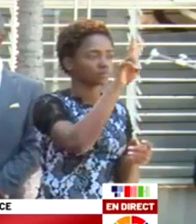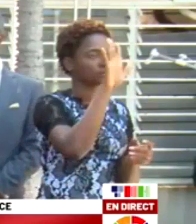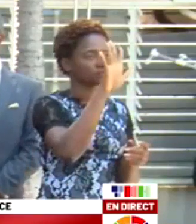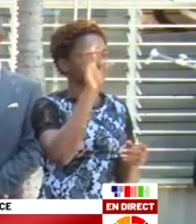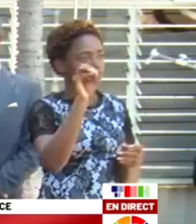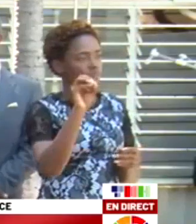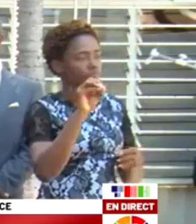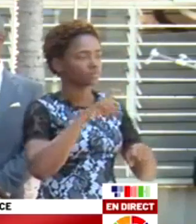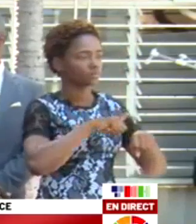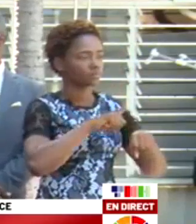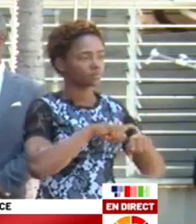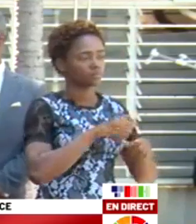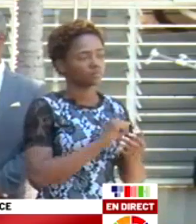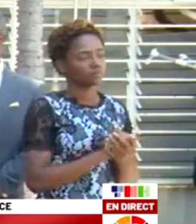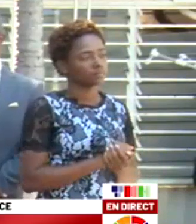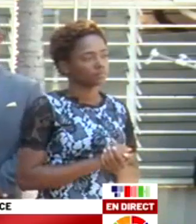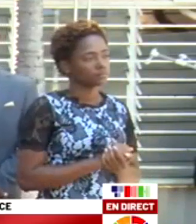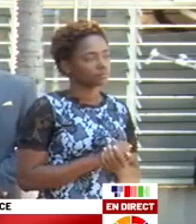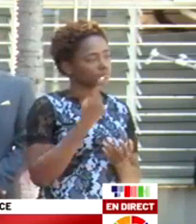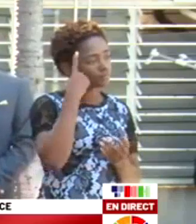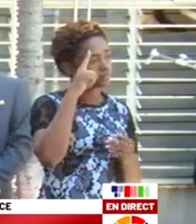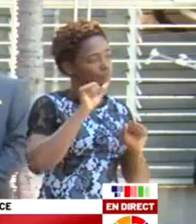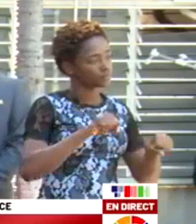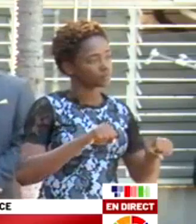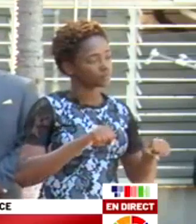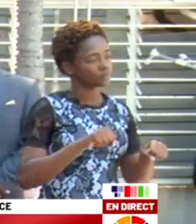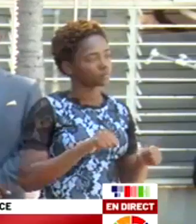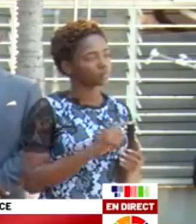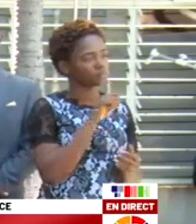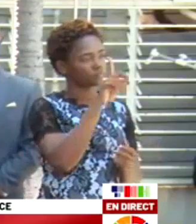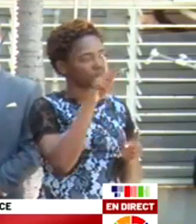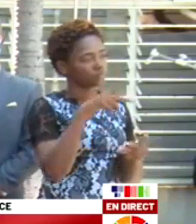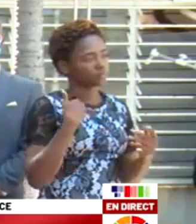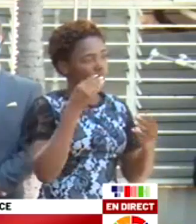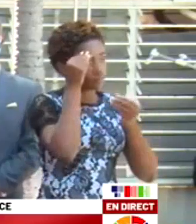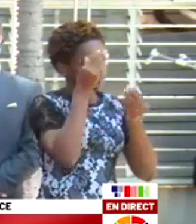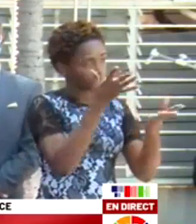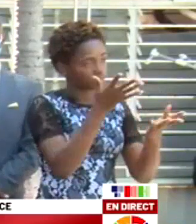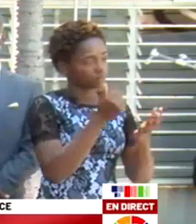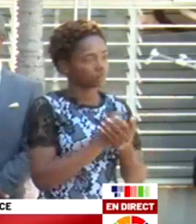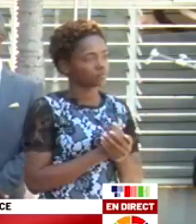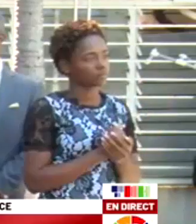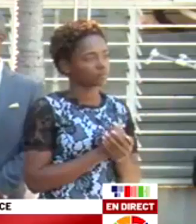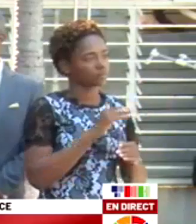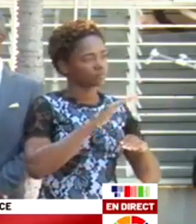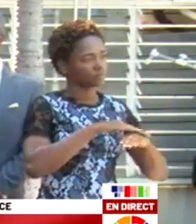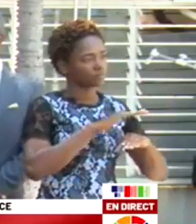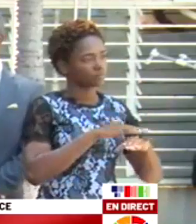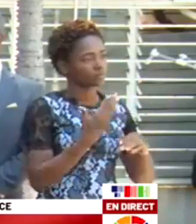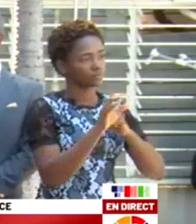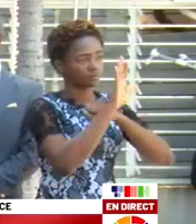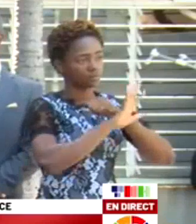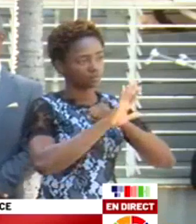appels heure. C'est-à-dire c'est pour permettre que au monde qui a des informations sous affaire de